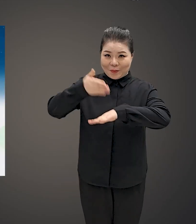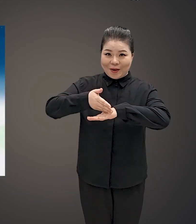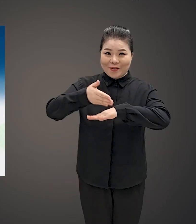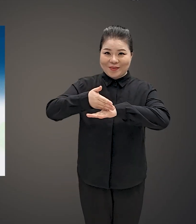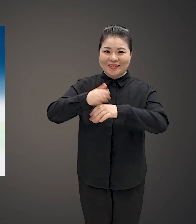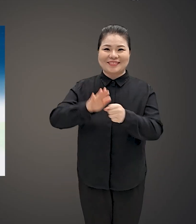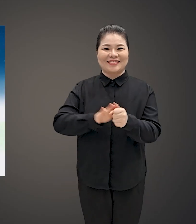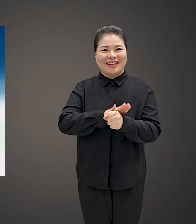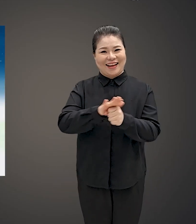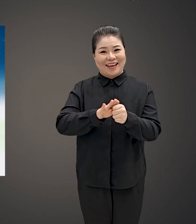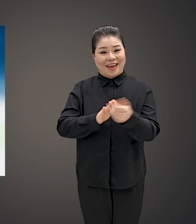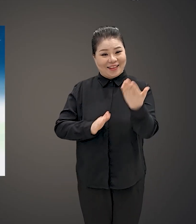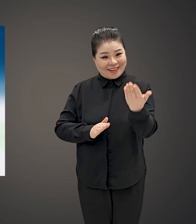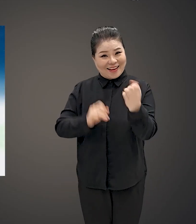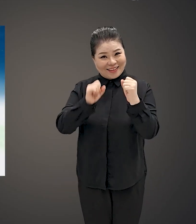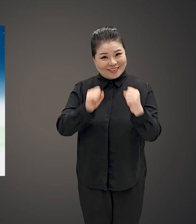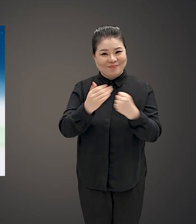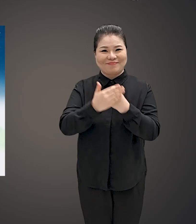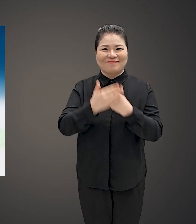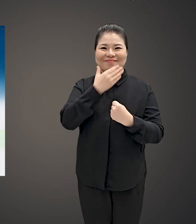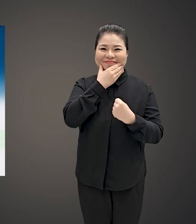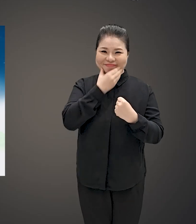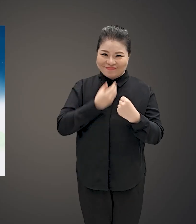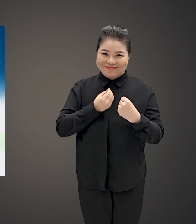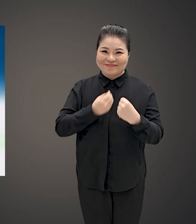고마워, 사랑해, 네가 있어서 행복해.